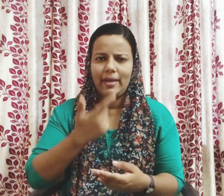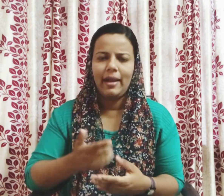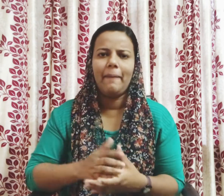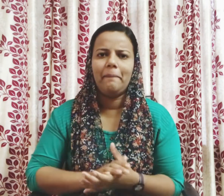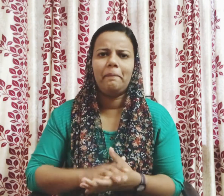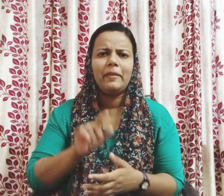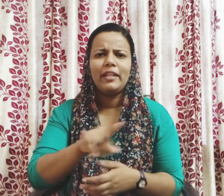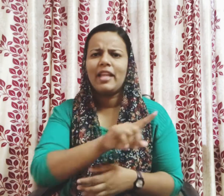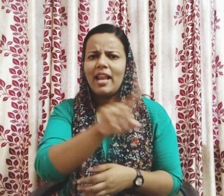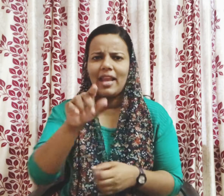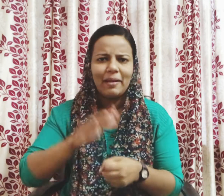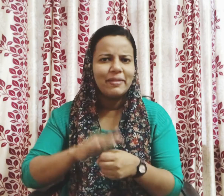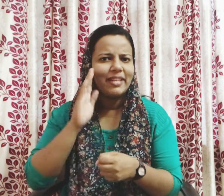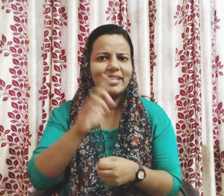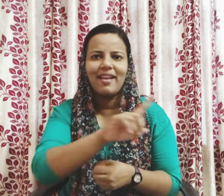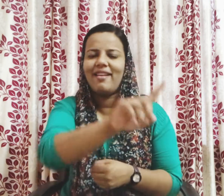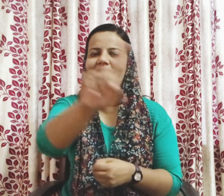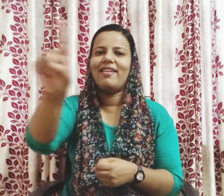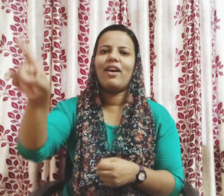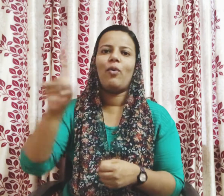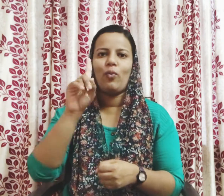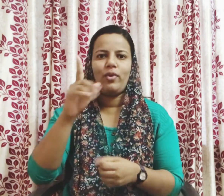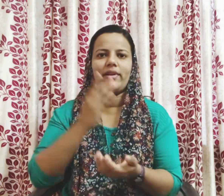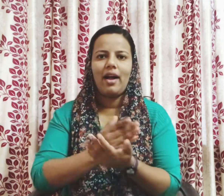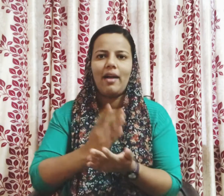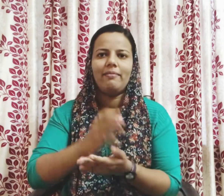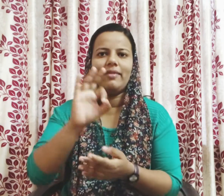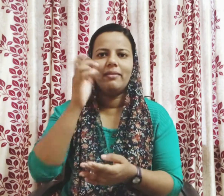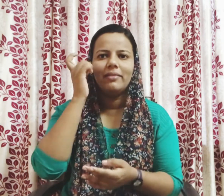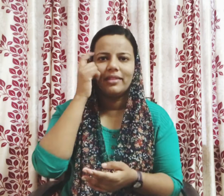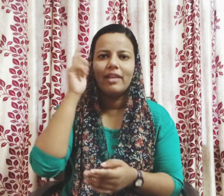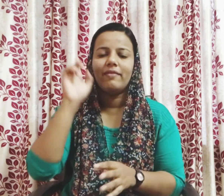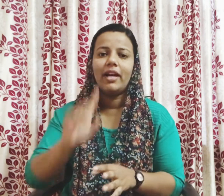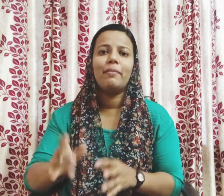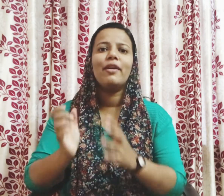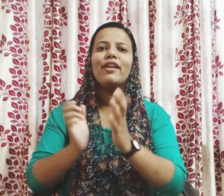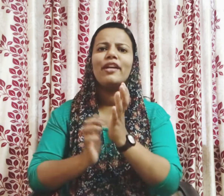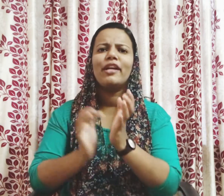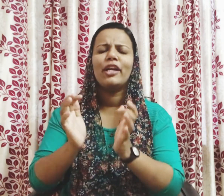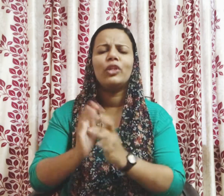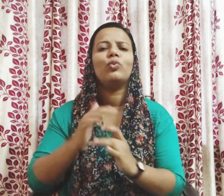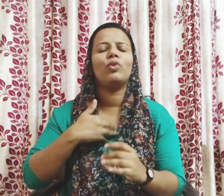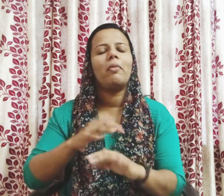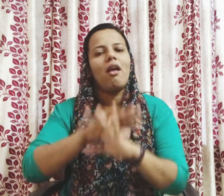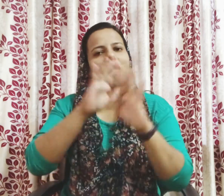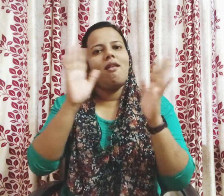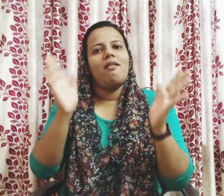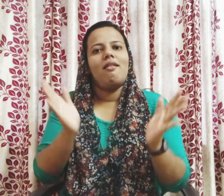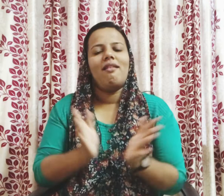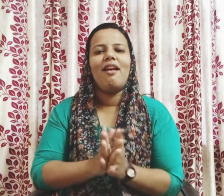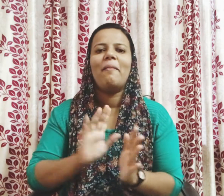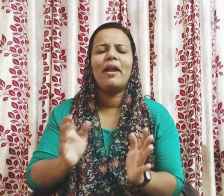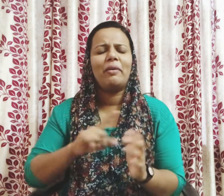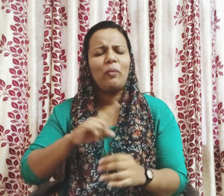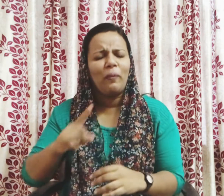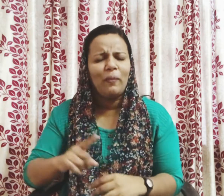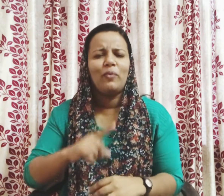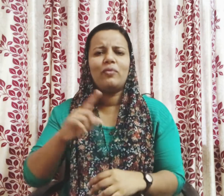നിങ്ങൾ ഓരോരുത്തരും അമേൻ മനസ്സിലാക്കിയിരിക്കേണ്ട ഒരു കാര്യമുണ്ട്. കർത്താവാണ് നമ്മുടെ എല്ലാം. നമ്മളെ അനുദിനം